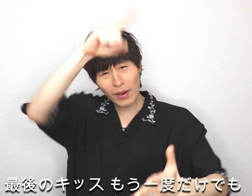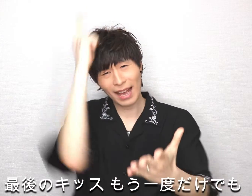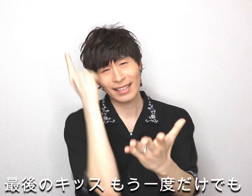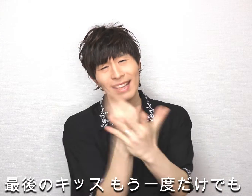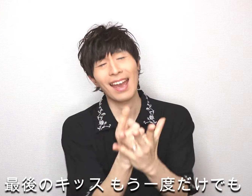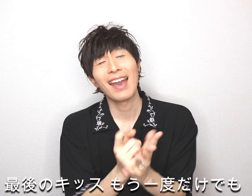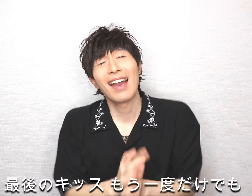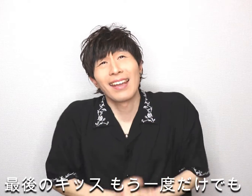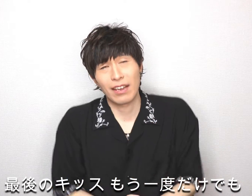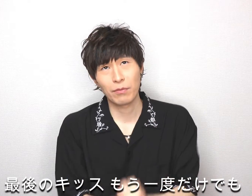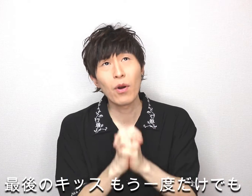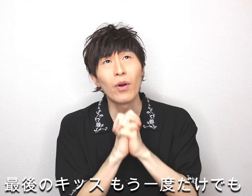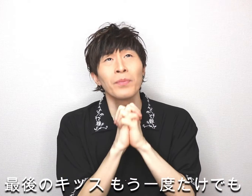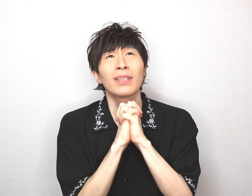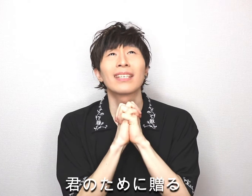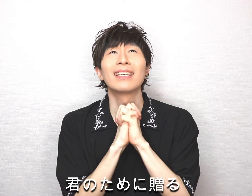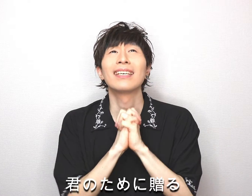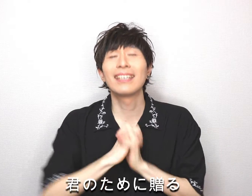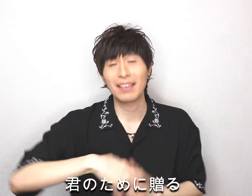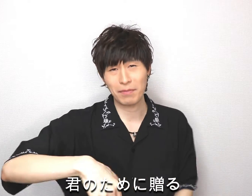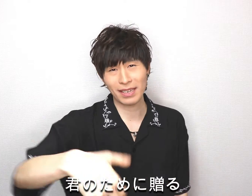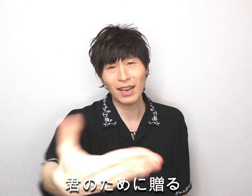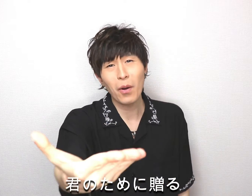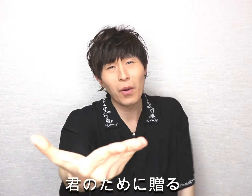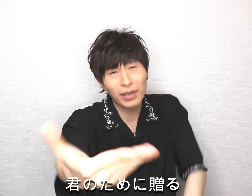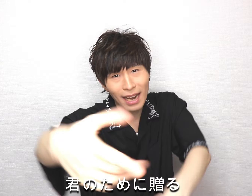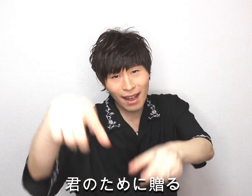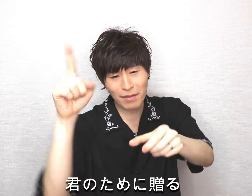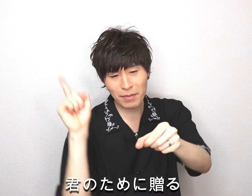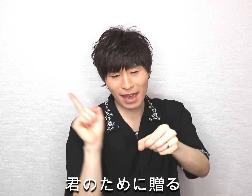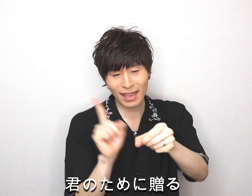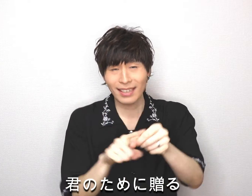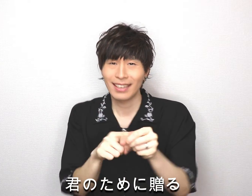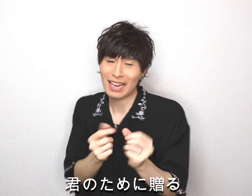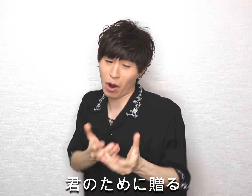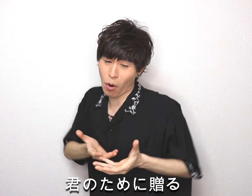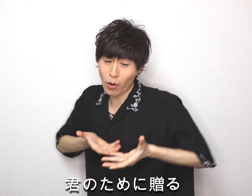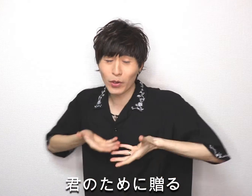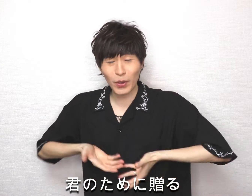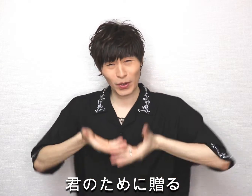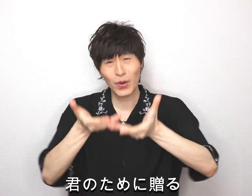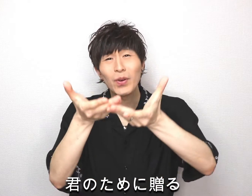だけでも君のために送る。